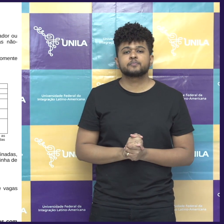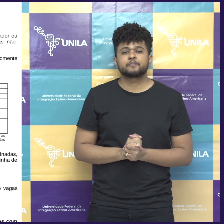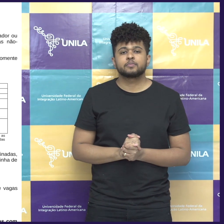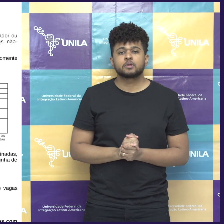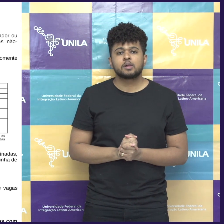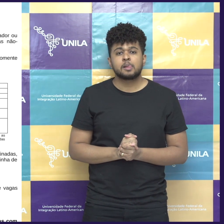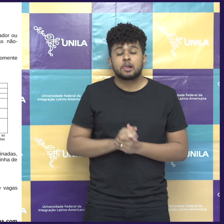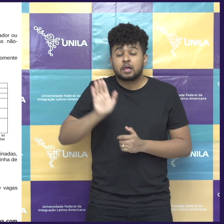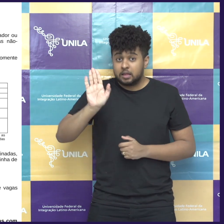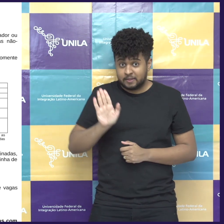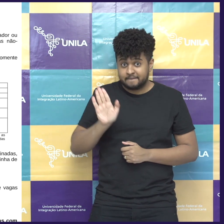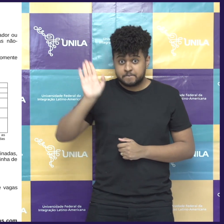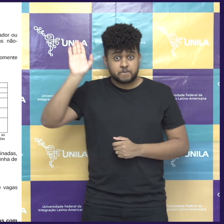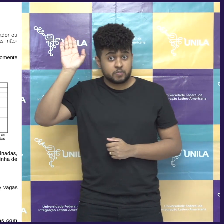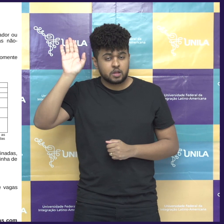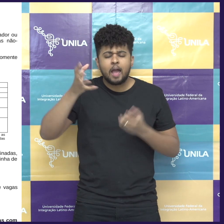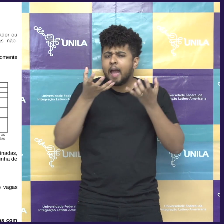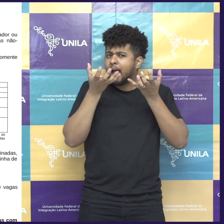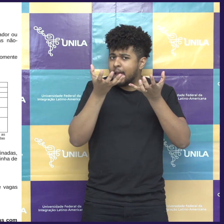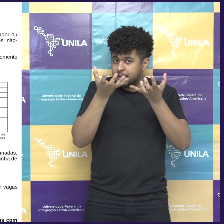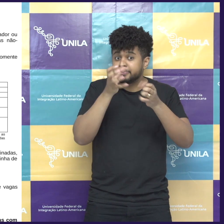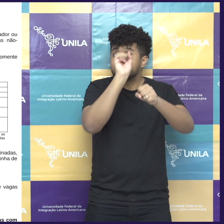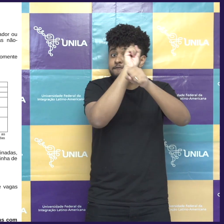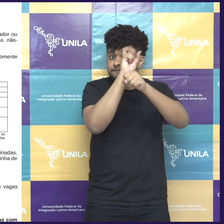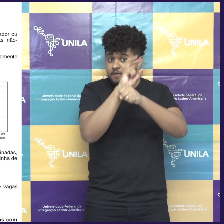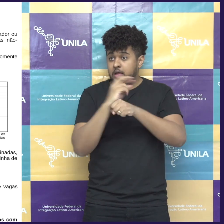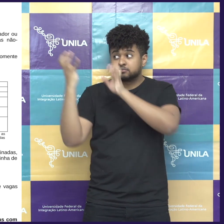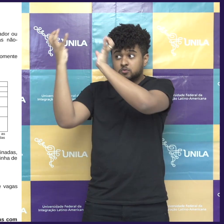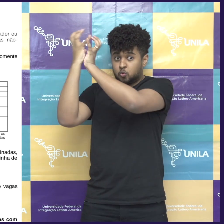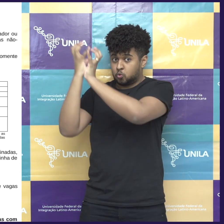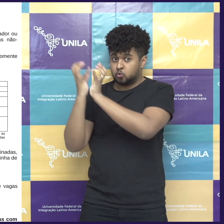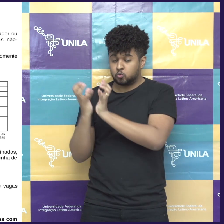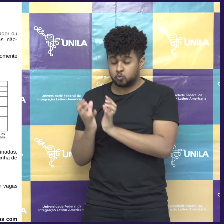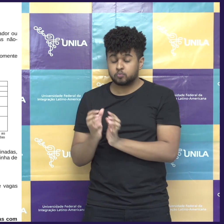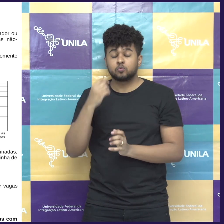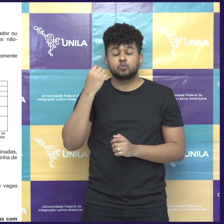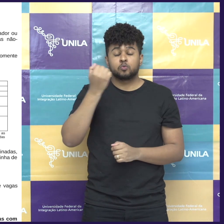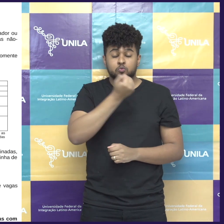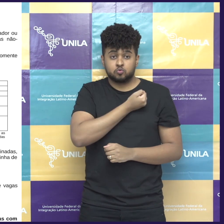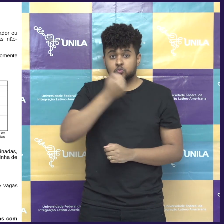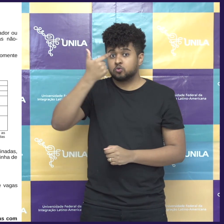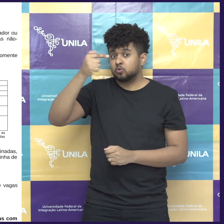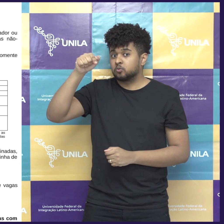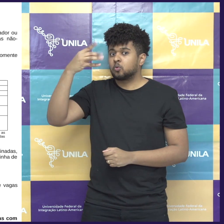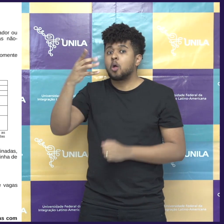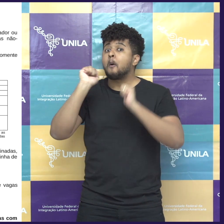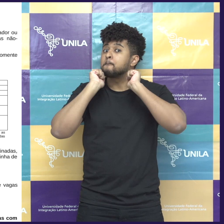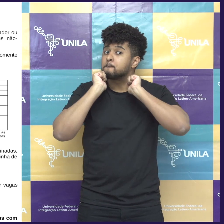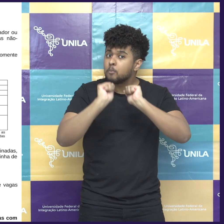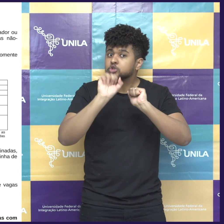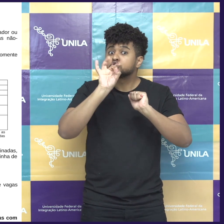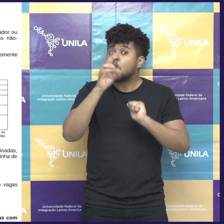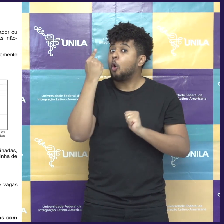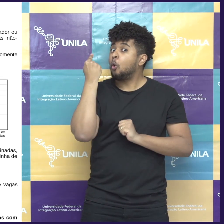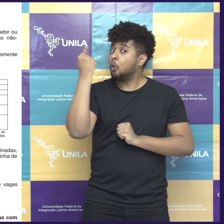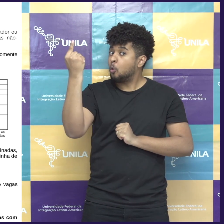O candidata, candidato que queira concorrer às vagas expostas no item 2.4 somente poderão optar